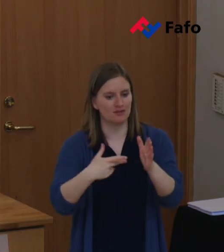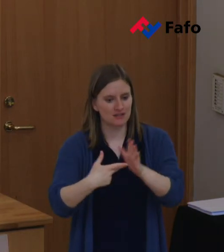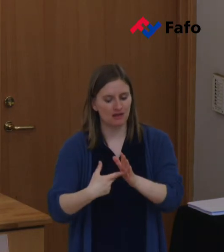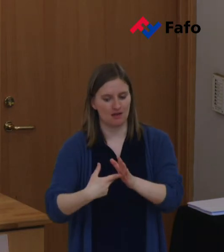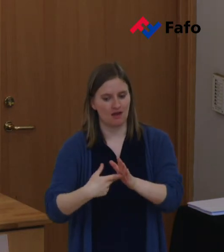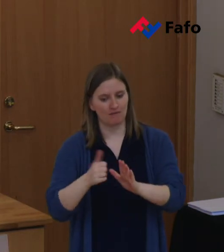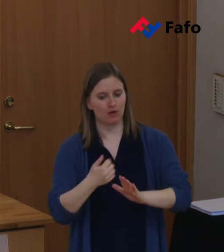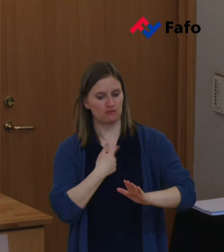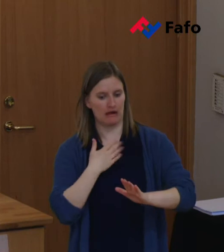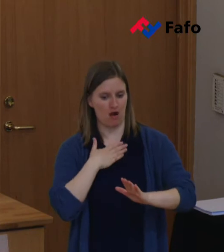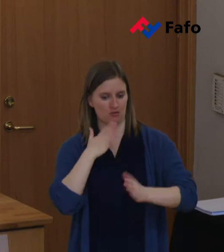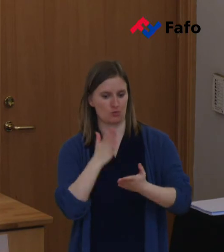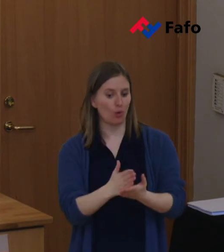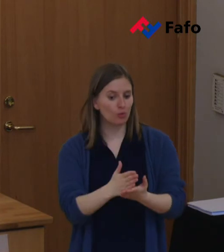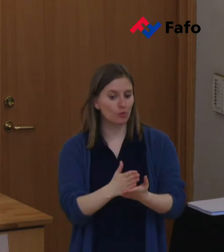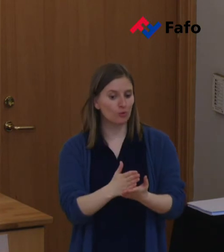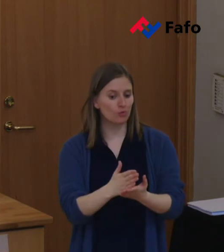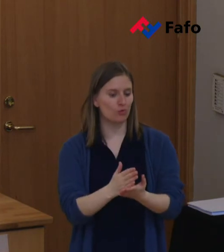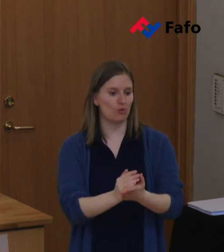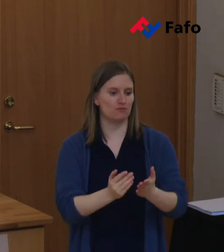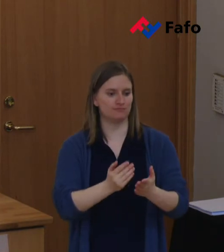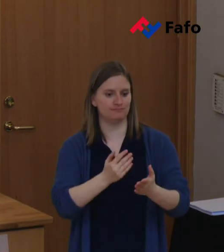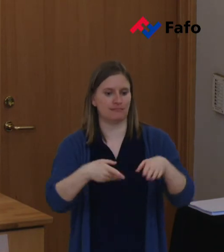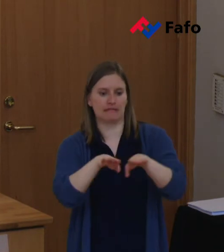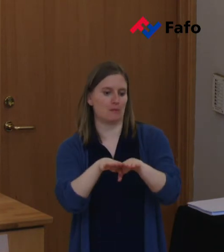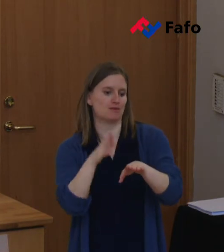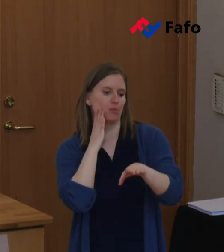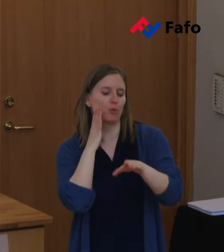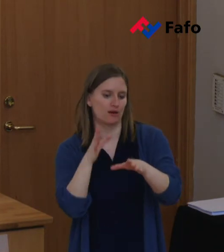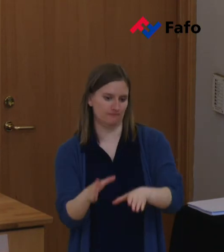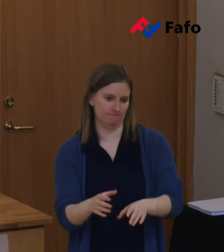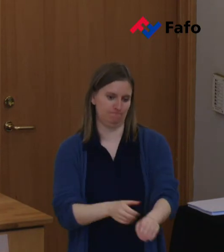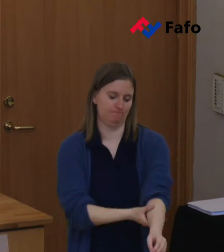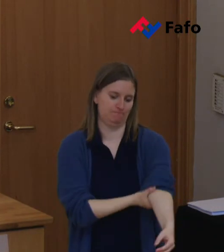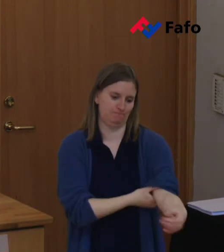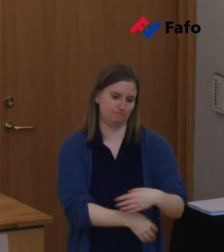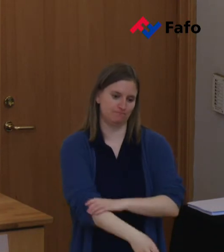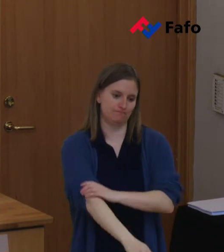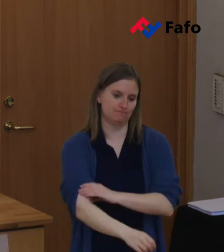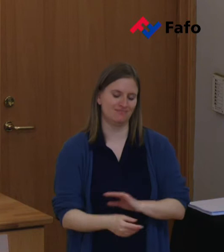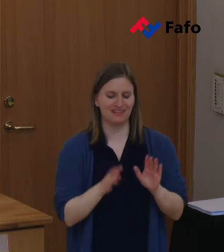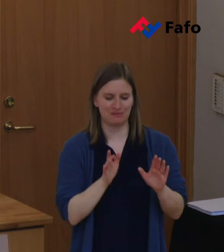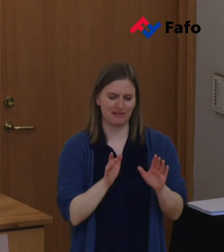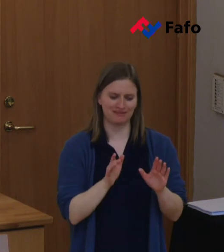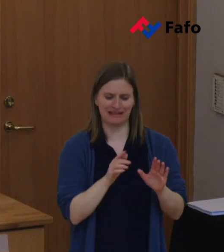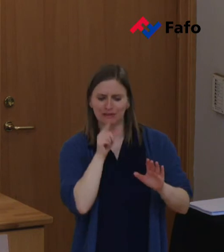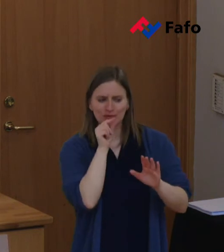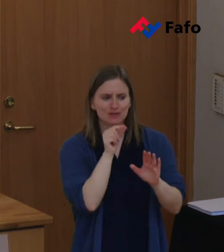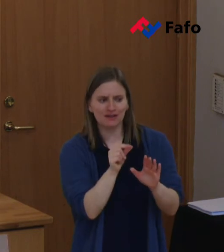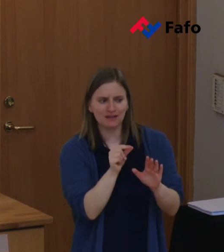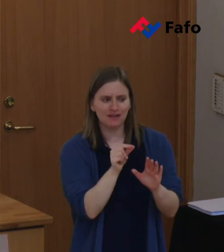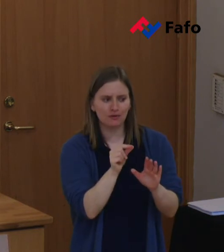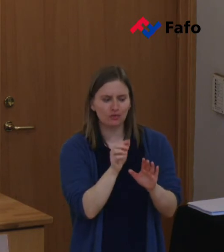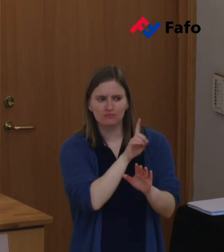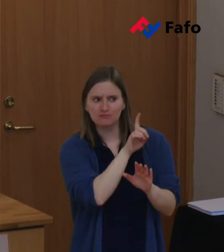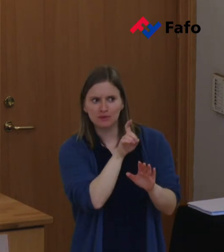et nok og egnet boliger. Så men det blir litt sånn nysgjerrig og litt sånn